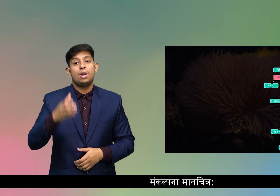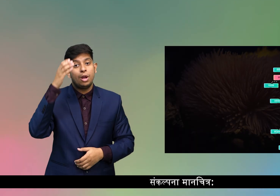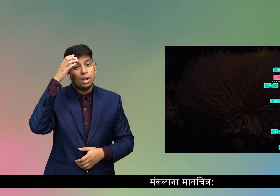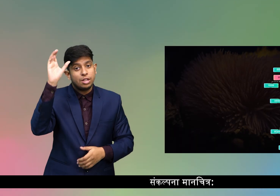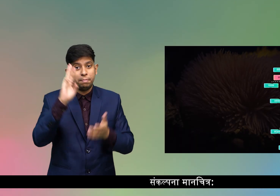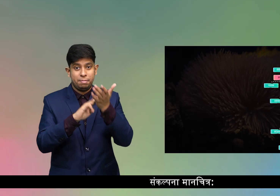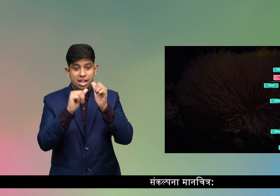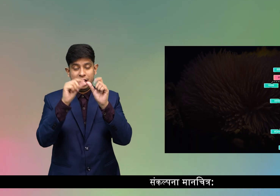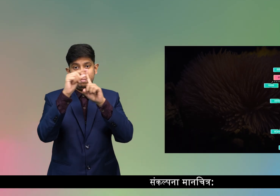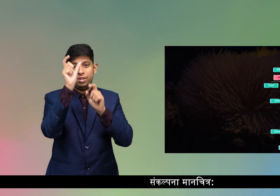संकल्पना मानचित्र।